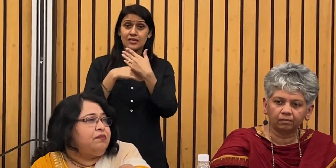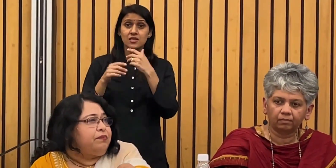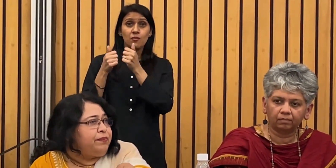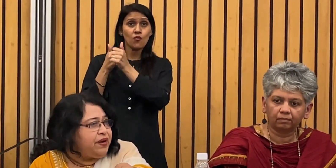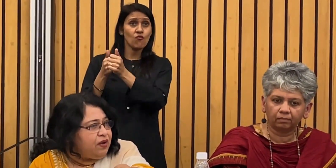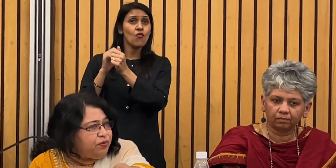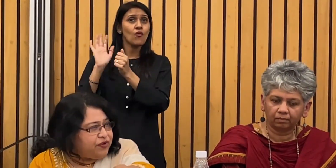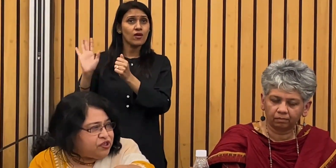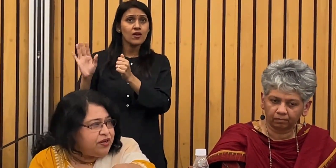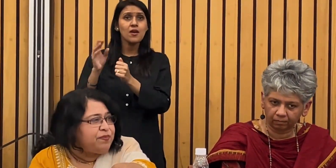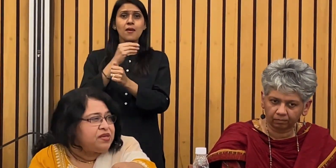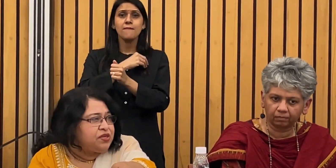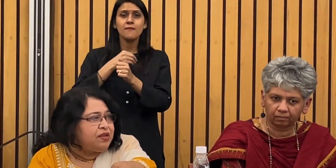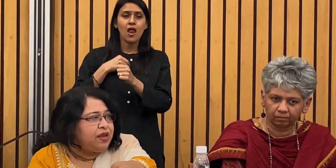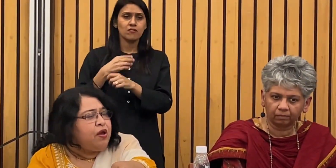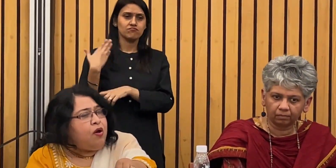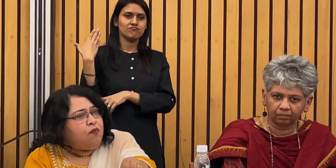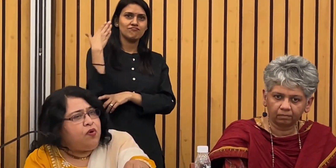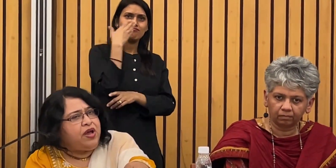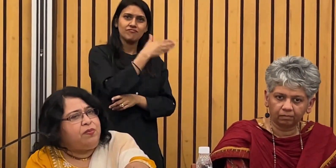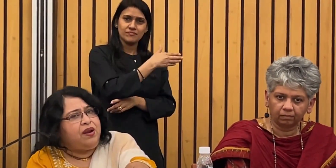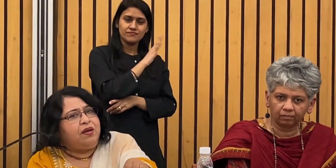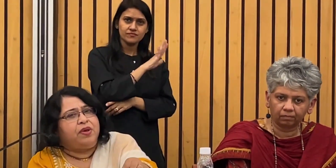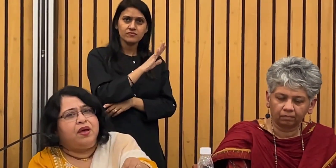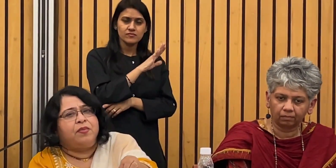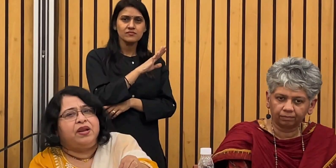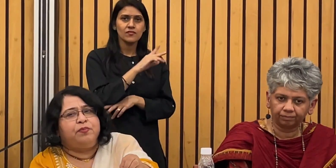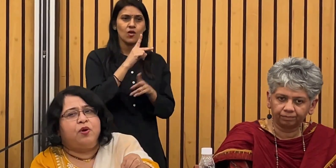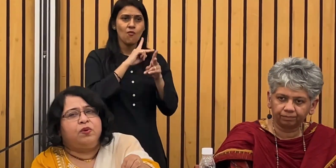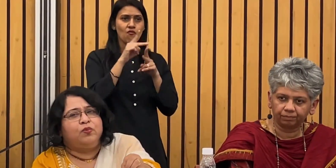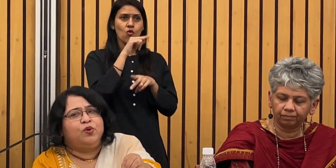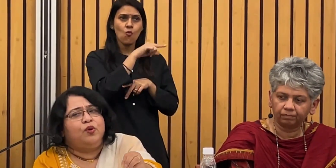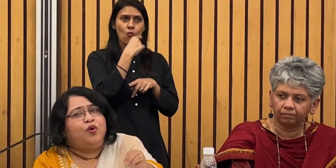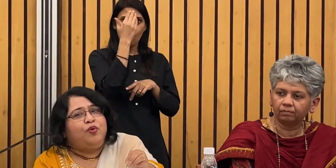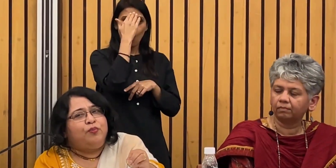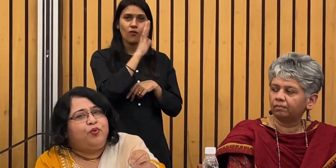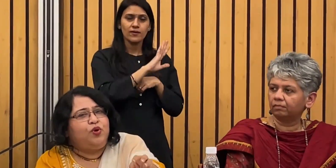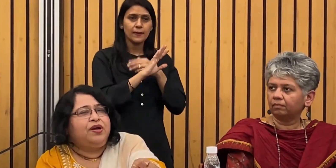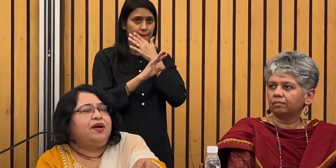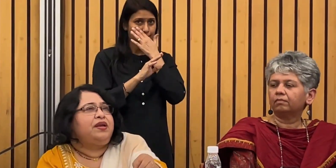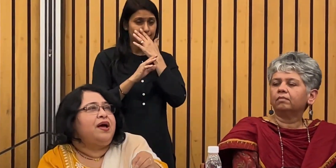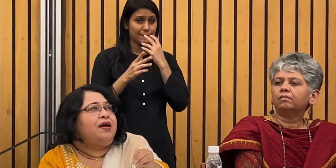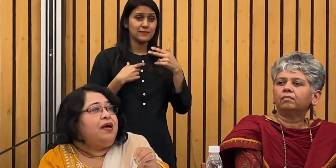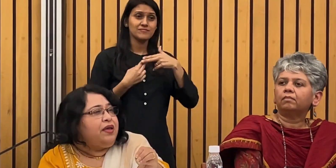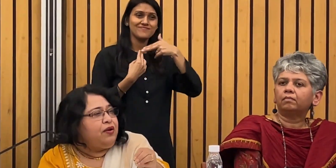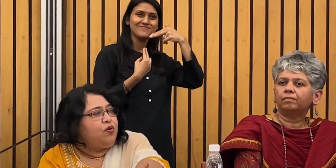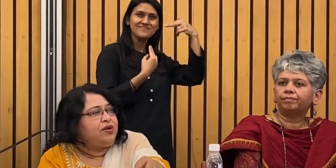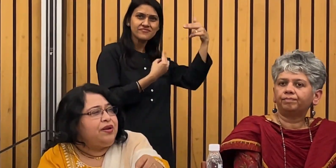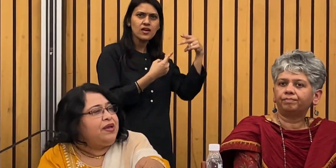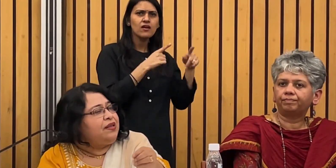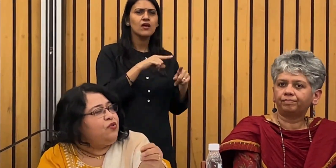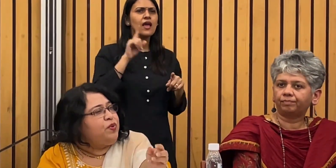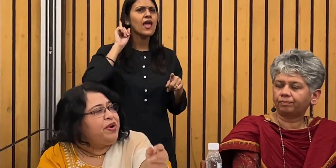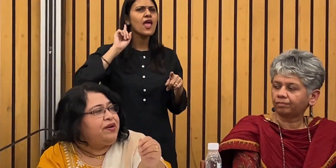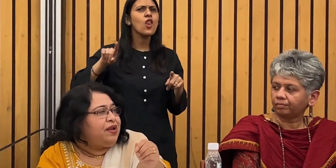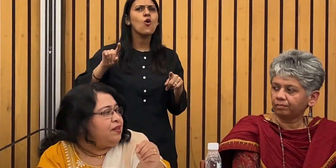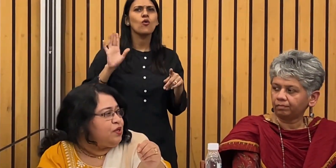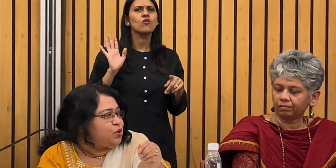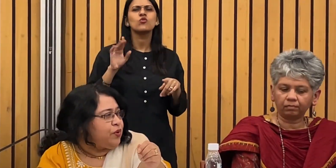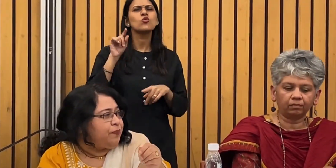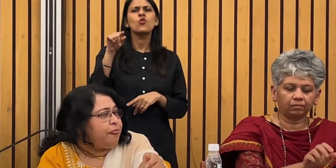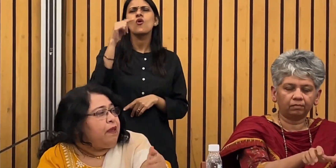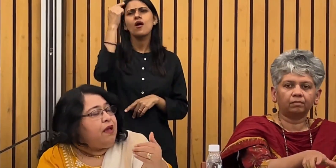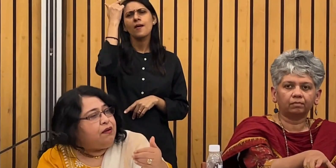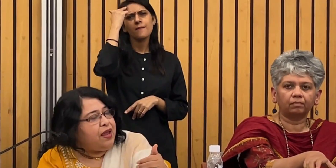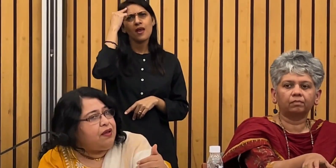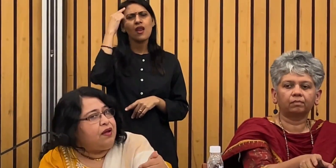specified medical professional के पास जाते हैं, वो कई बार हमें हमारी problem को भूल कर या ignore करके कहते हैं तुम्हें mental health